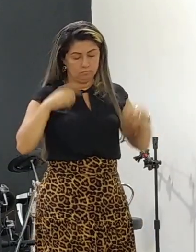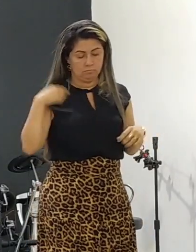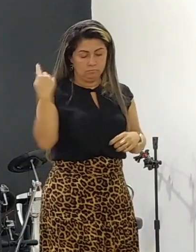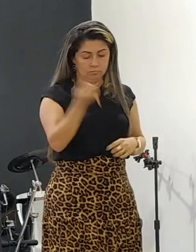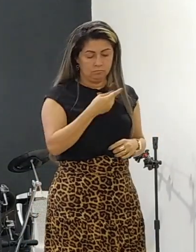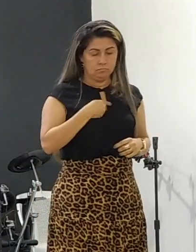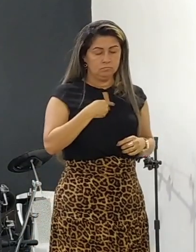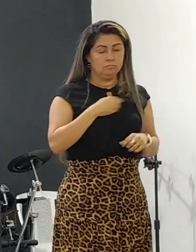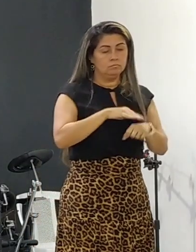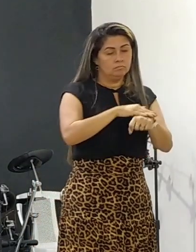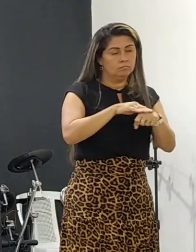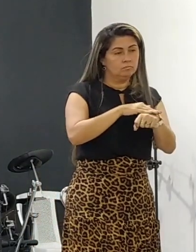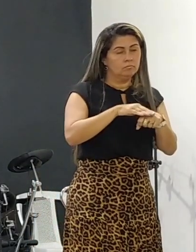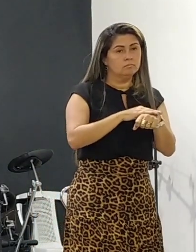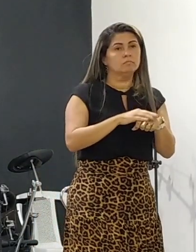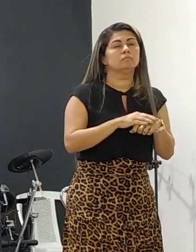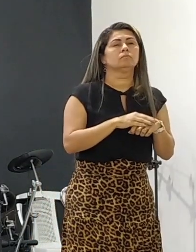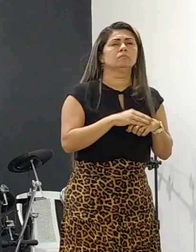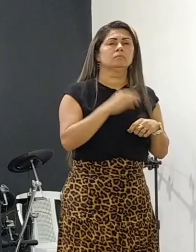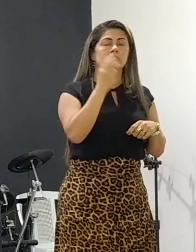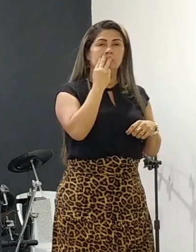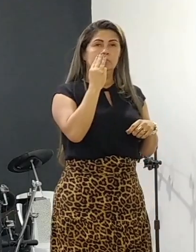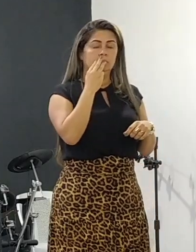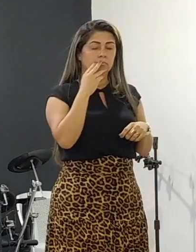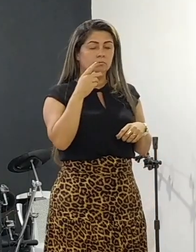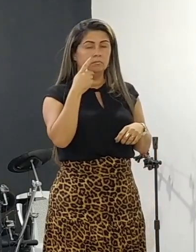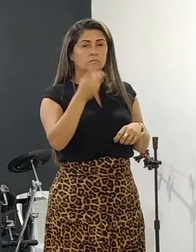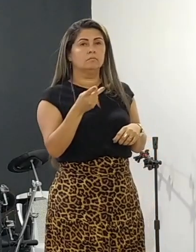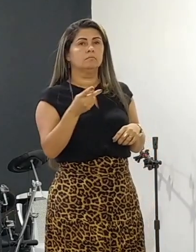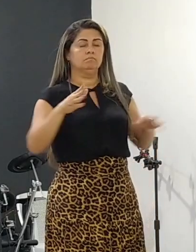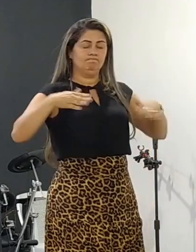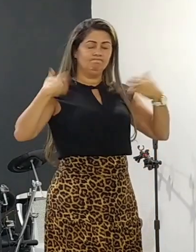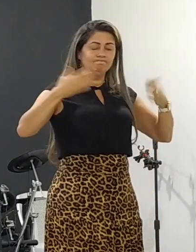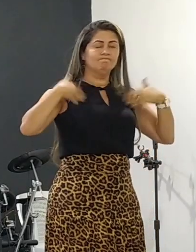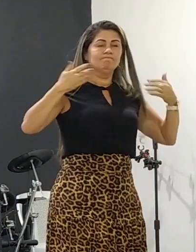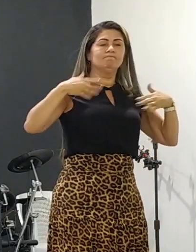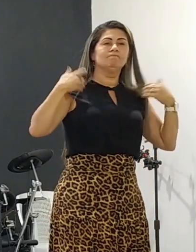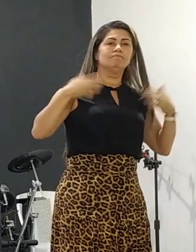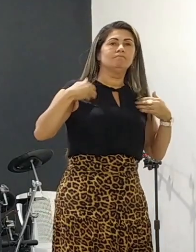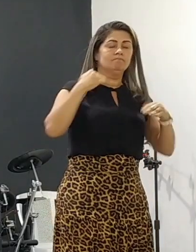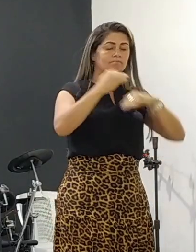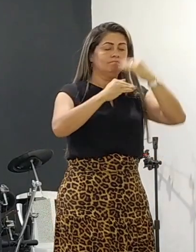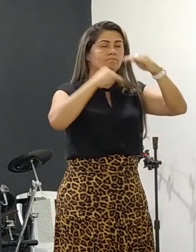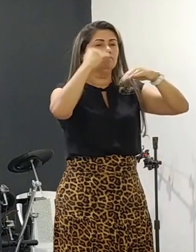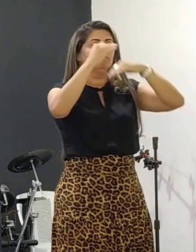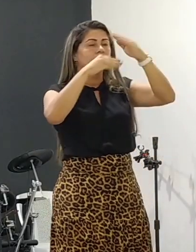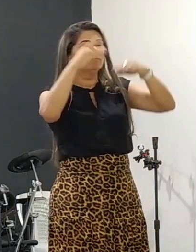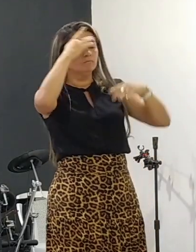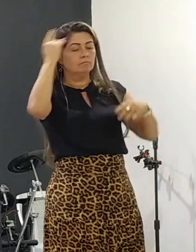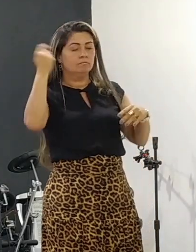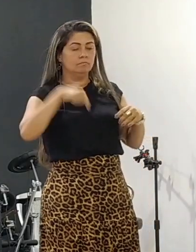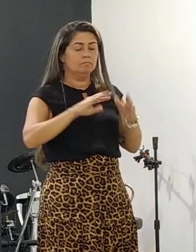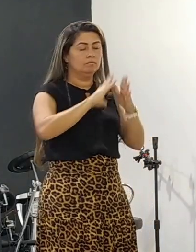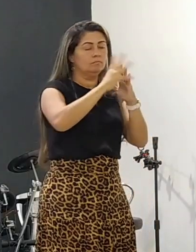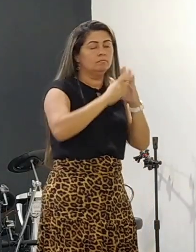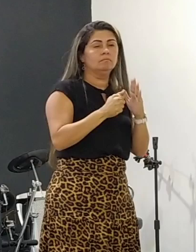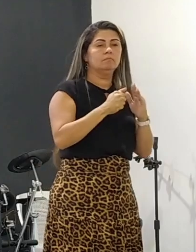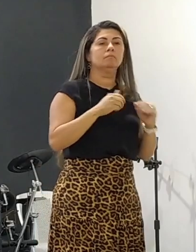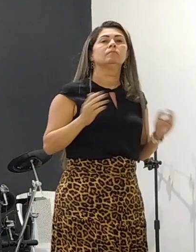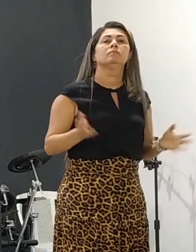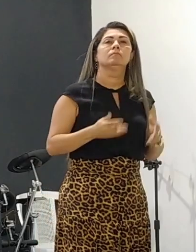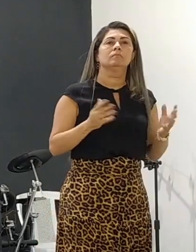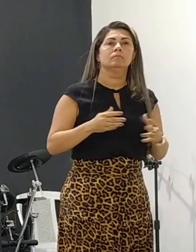Nós estávamos conversando aqui, o presbítero, né? E falando da nossa alegria, né? De ver o crescimento das pessoas aqui na igreja, né? E